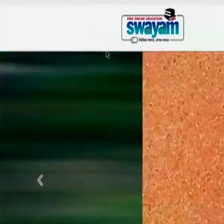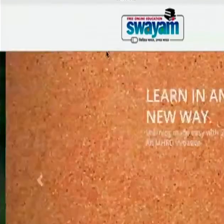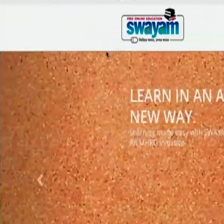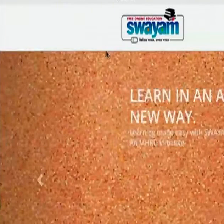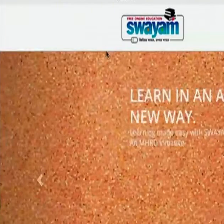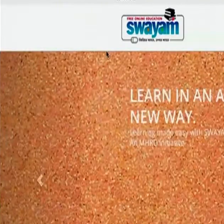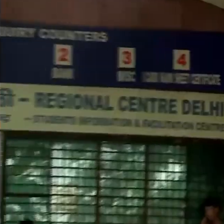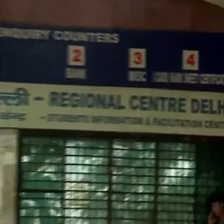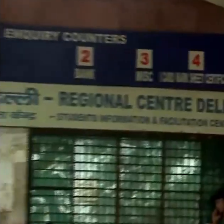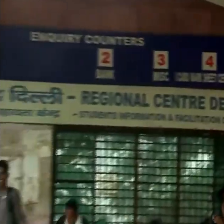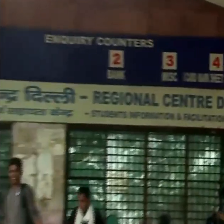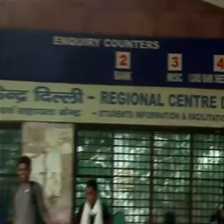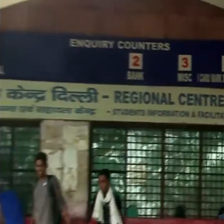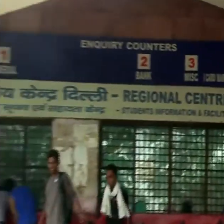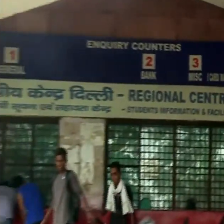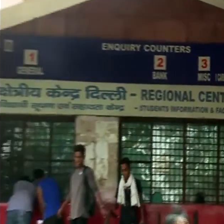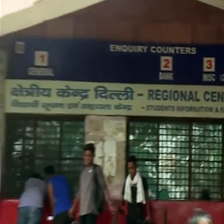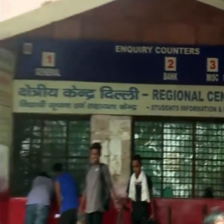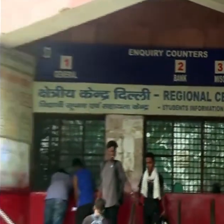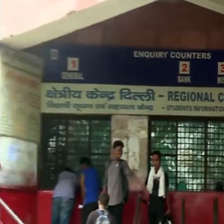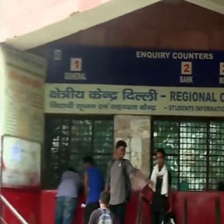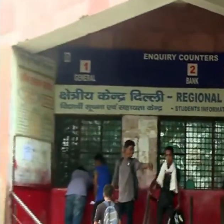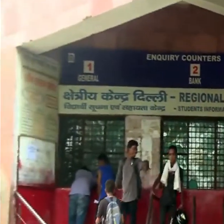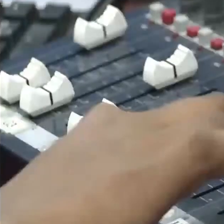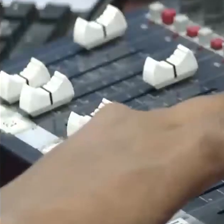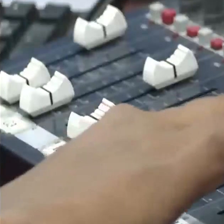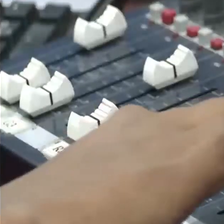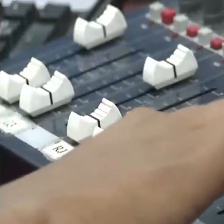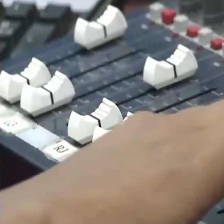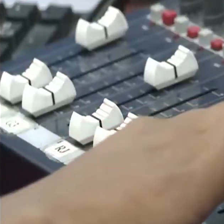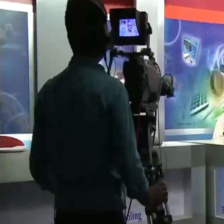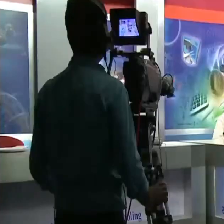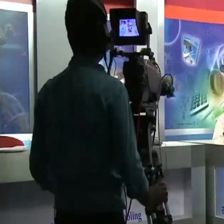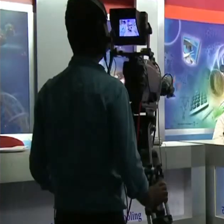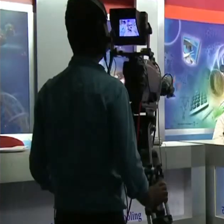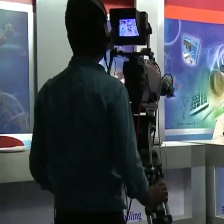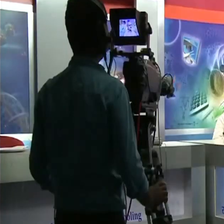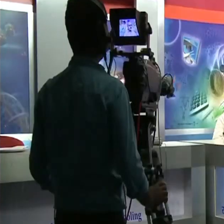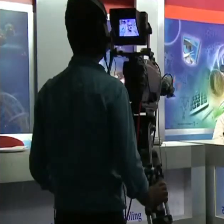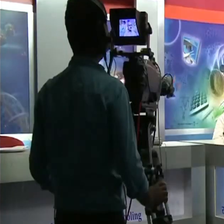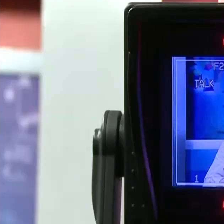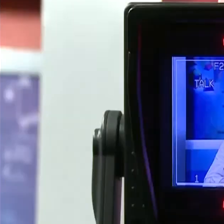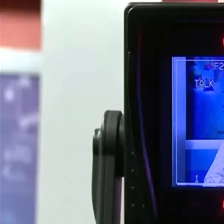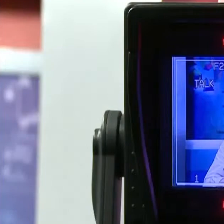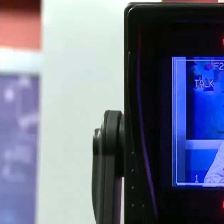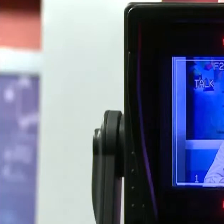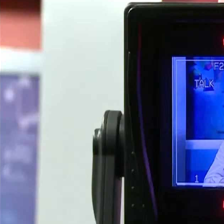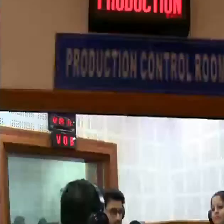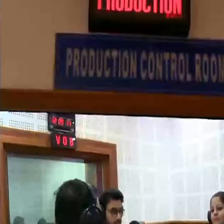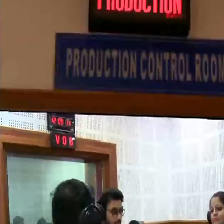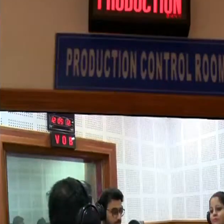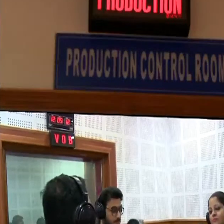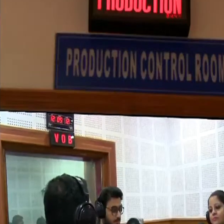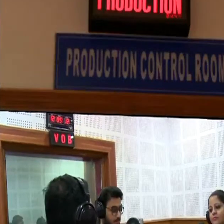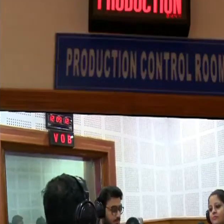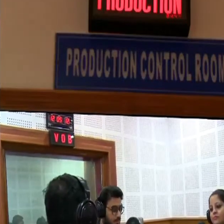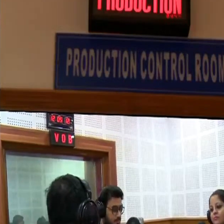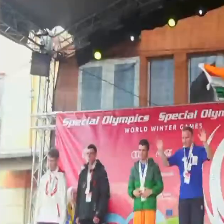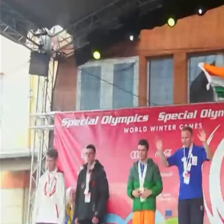चुने। हम अपना दीपक स्वयं बने, हम अपना